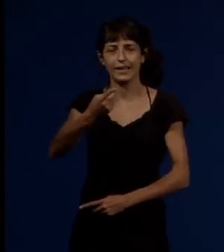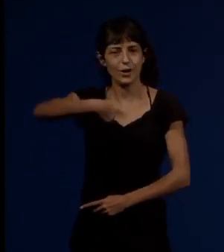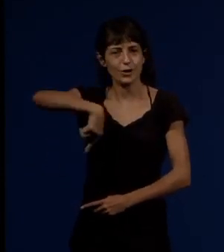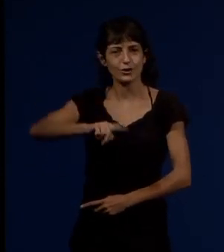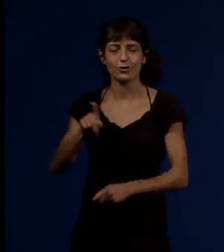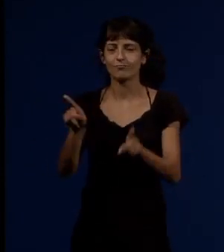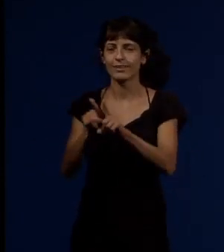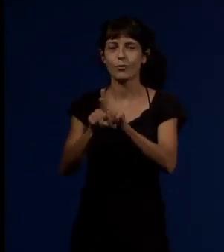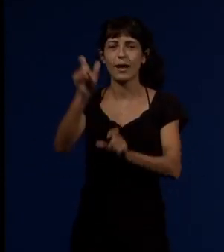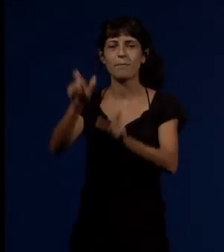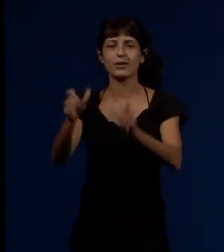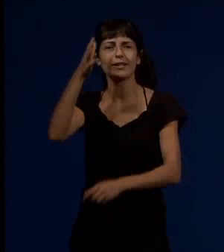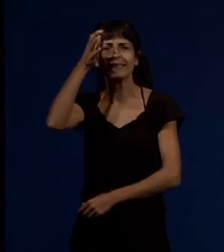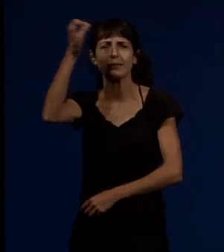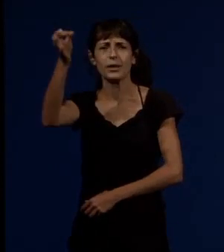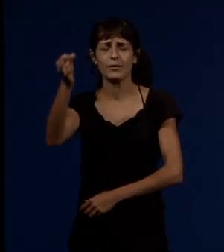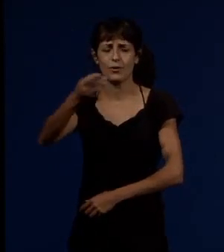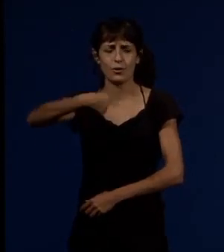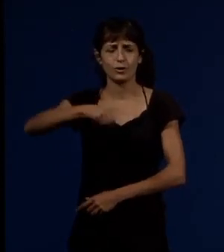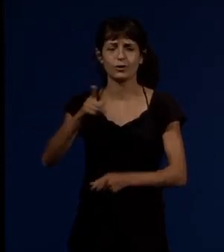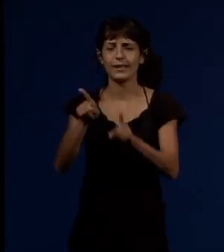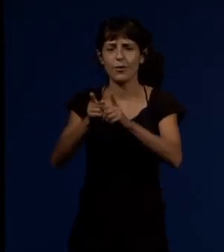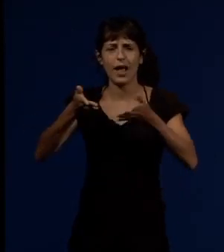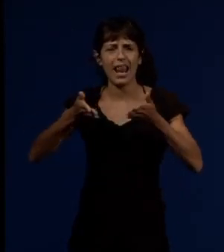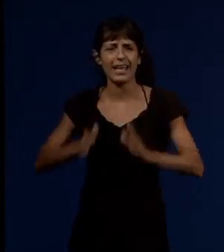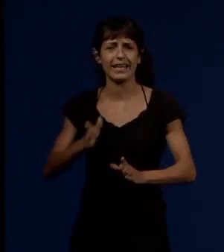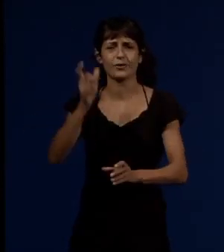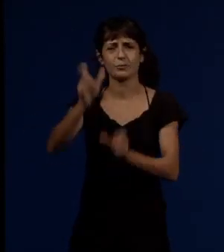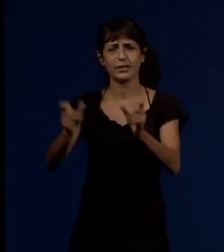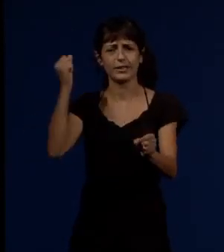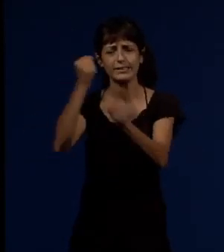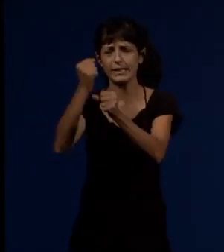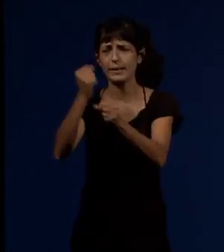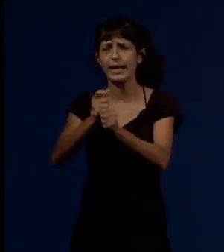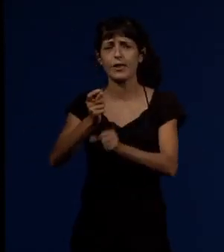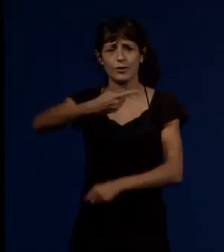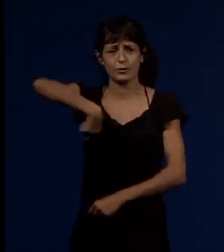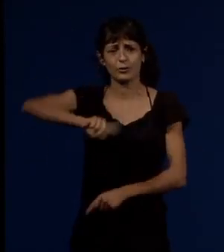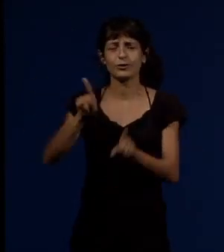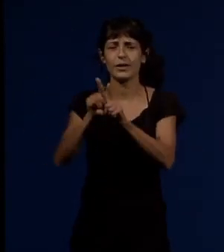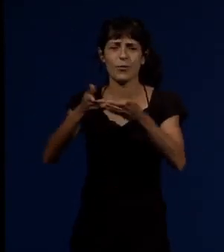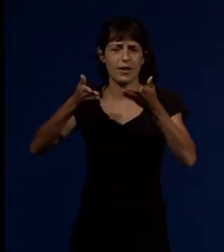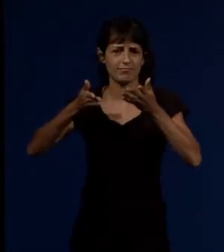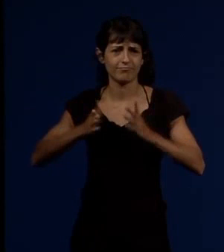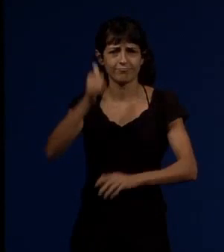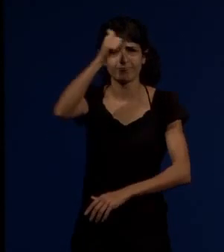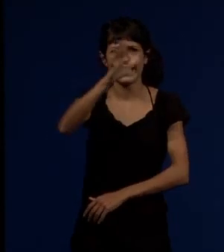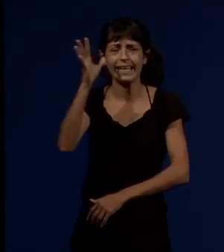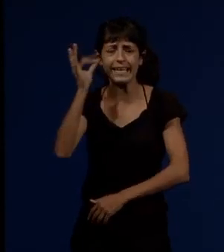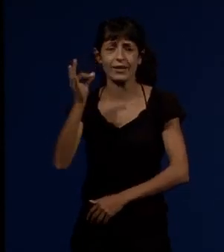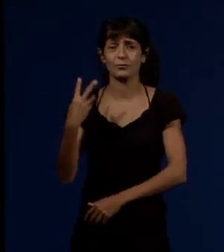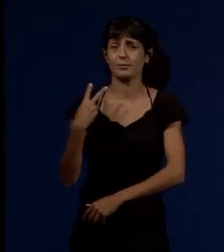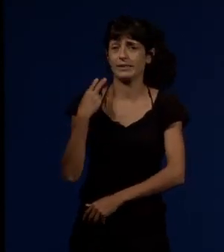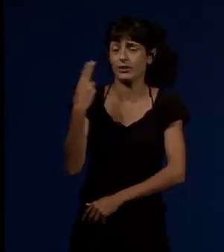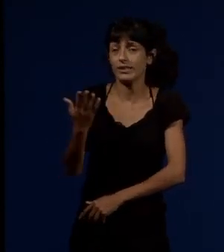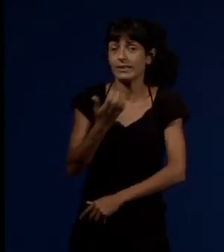a xente do pobo, que nós somos os fillos e as fillas dos traballadores, que nós somos os fillos e as fillas dos pensionistas